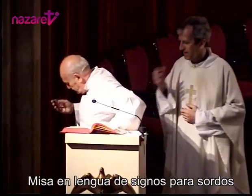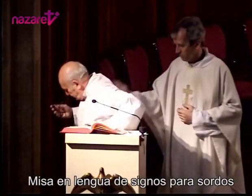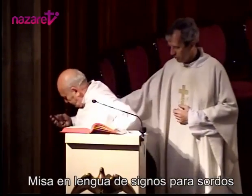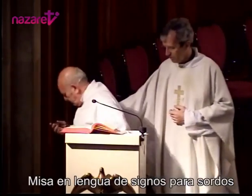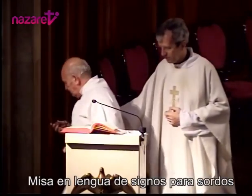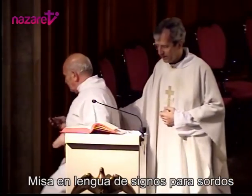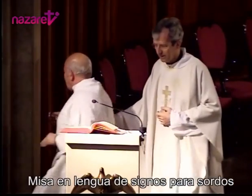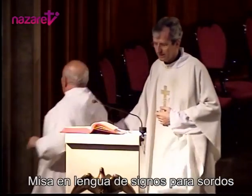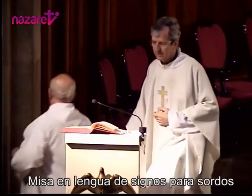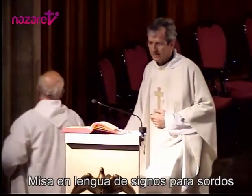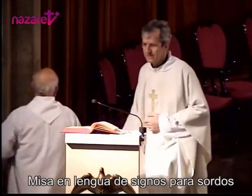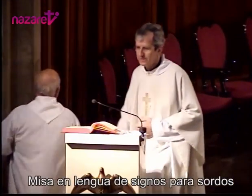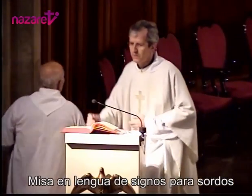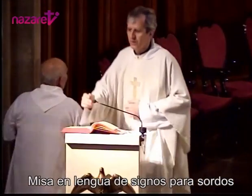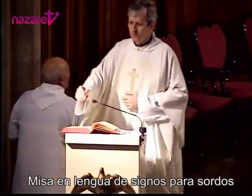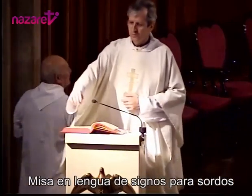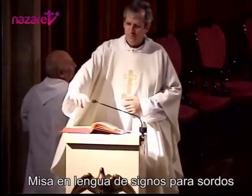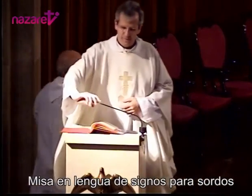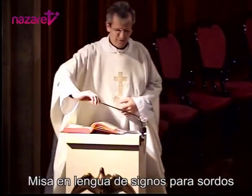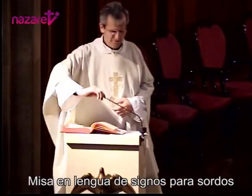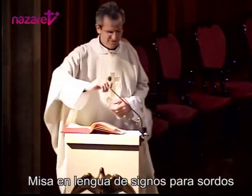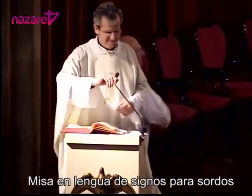Muy bien, Monique. Estás mejorando por lo que vamos.